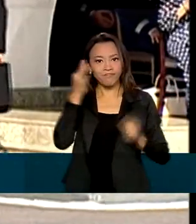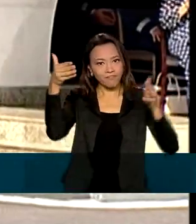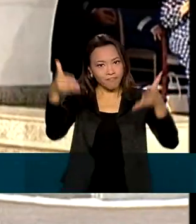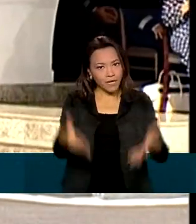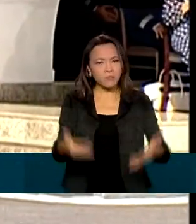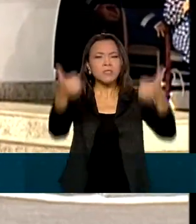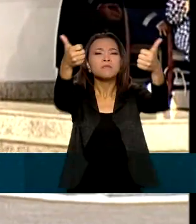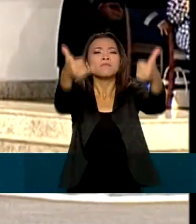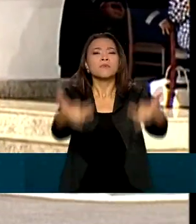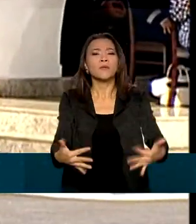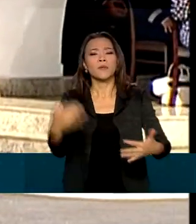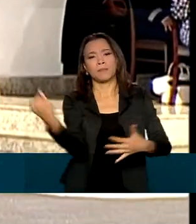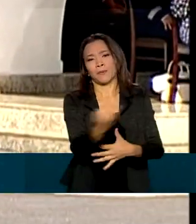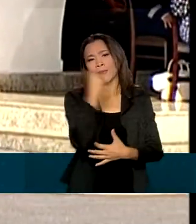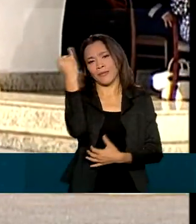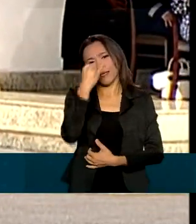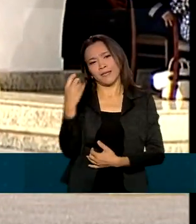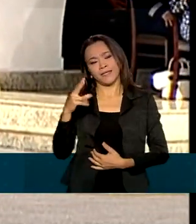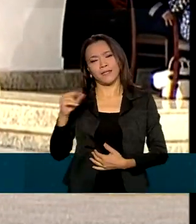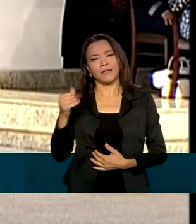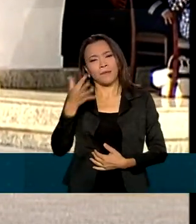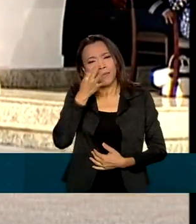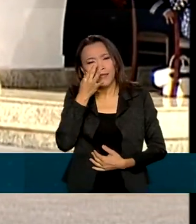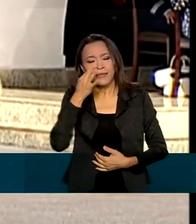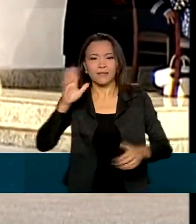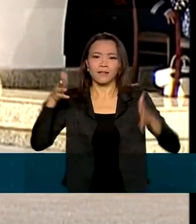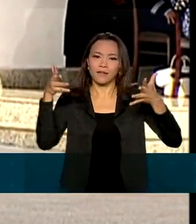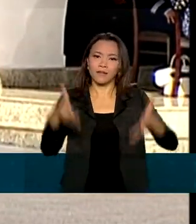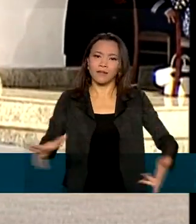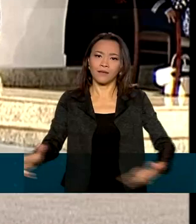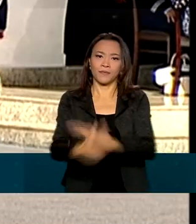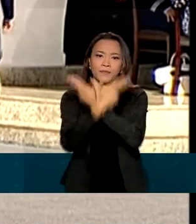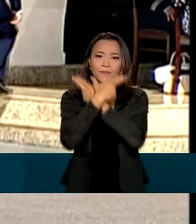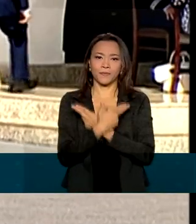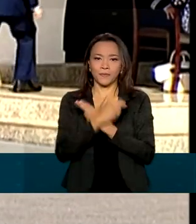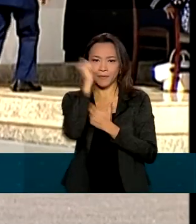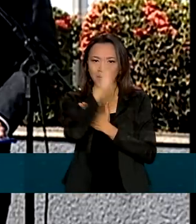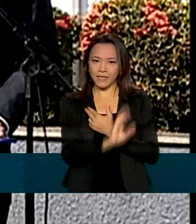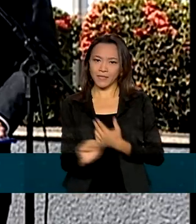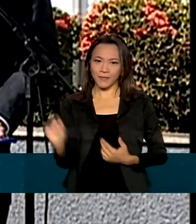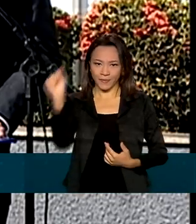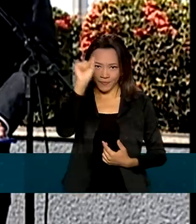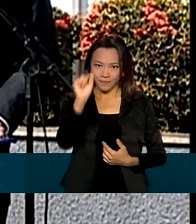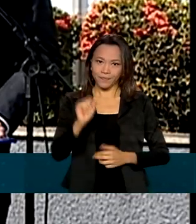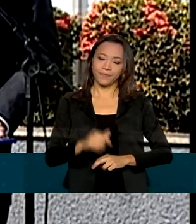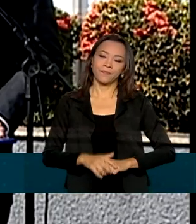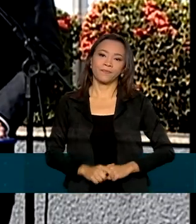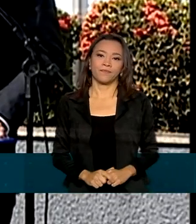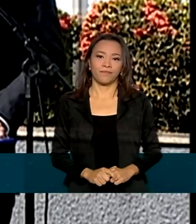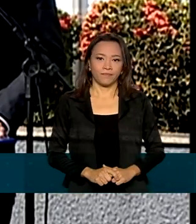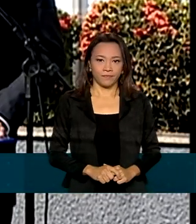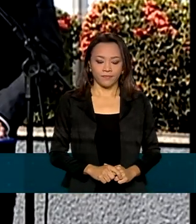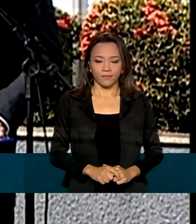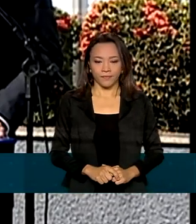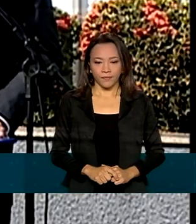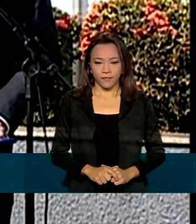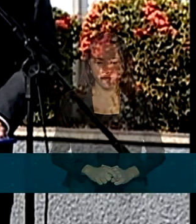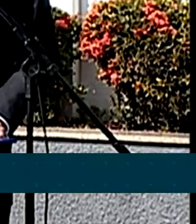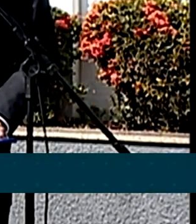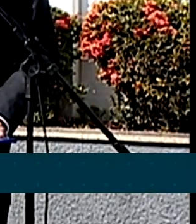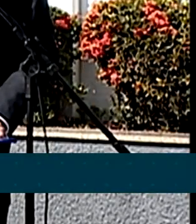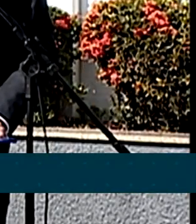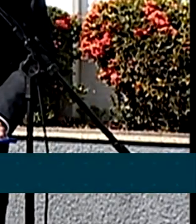destacou a importância da presença da Força Aérea Brasileira em todo o país é muito orgulho estou aqui